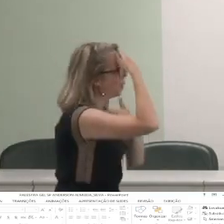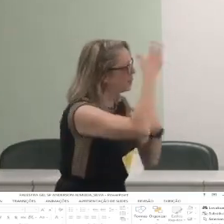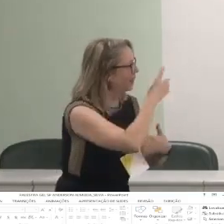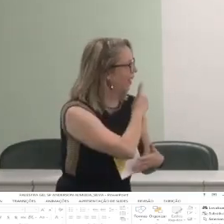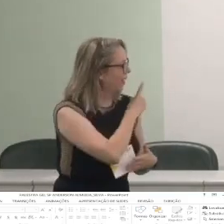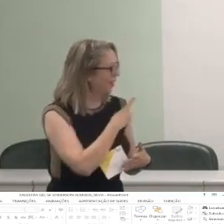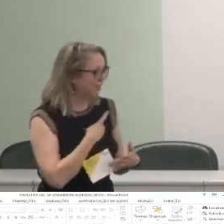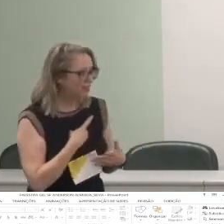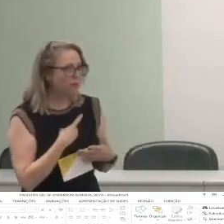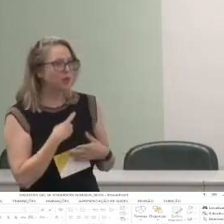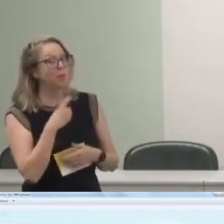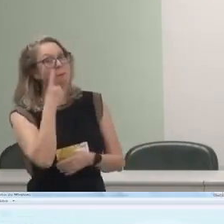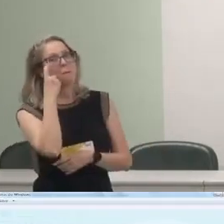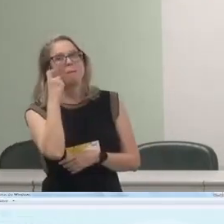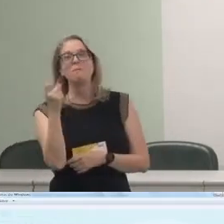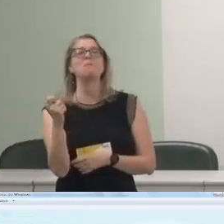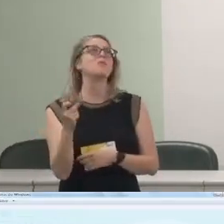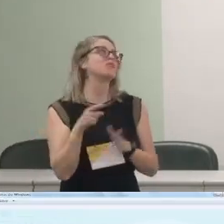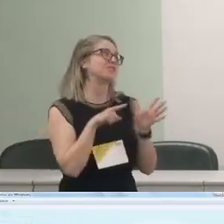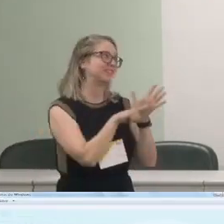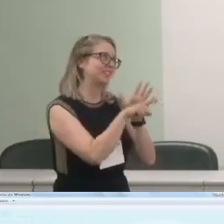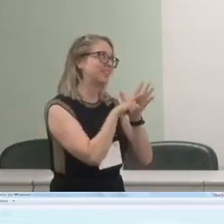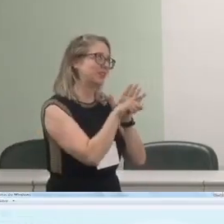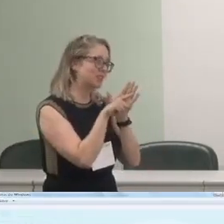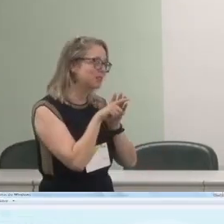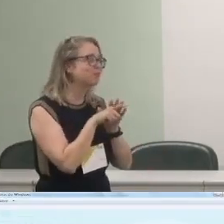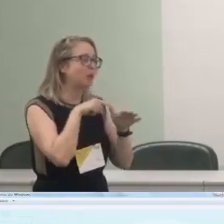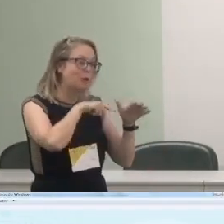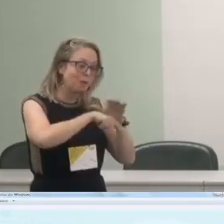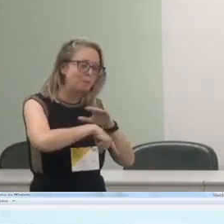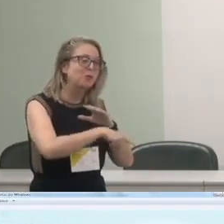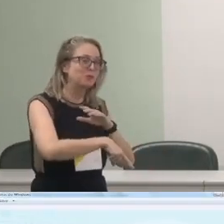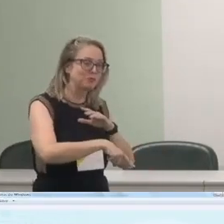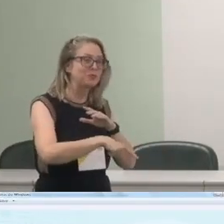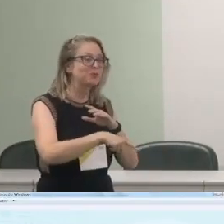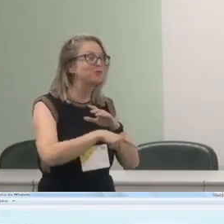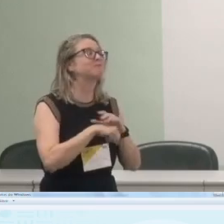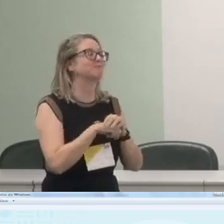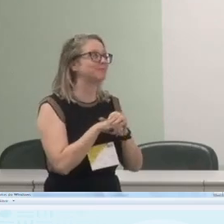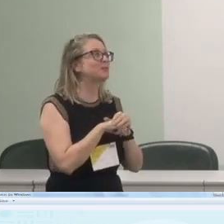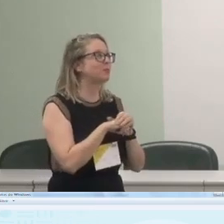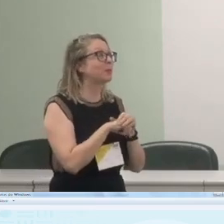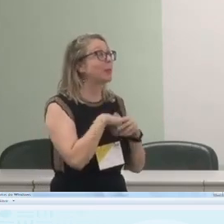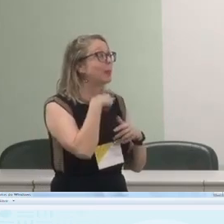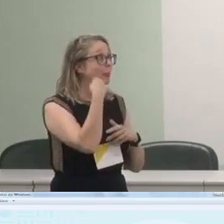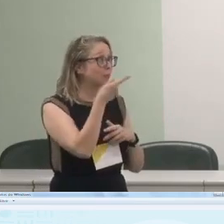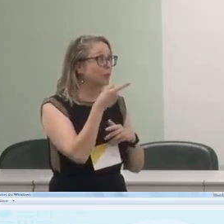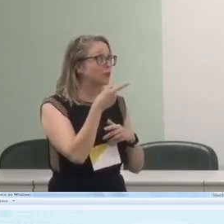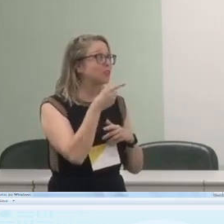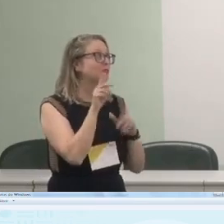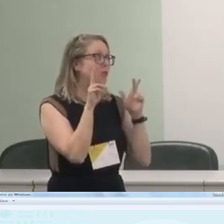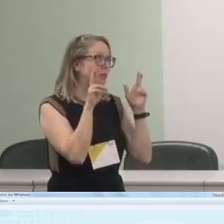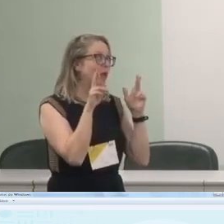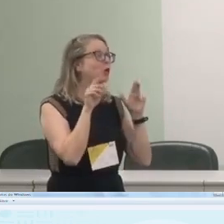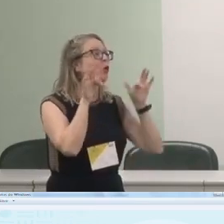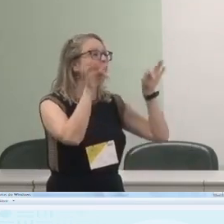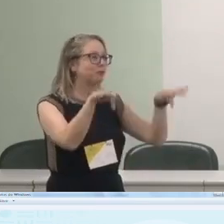Muito obrigada, Anderson. É muito interessante as pesquisas que você nos apresenta. São temas também muito complexos e